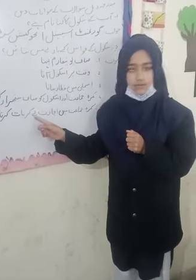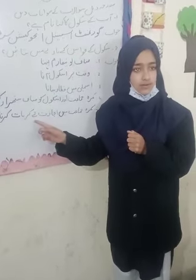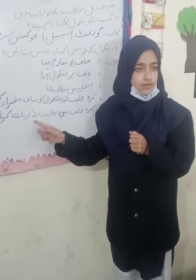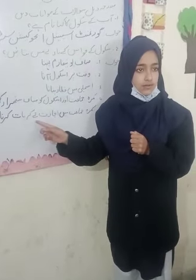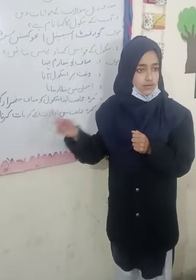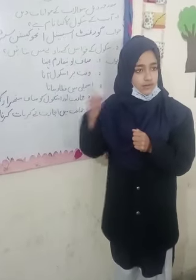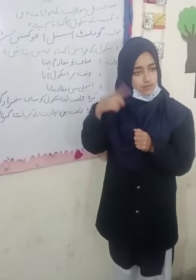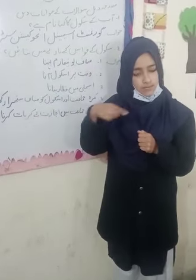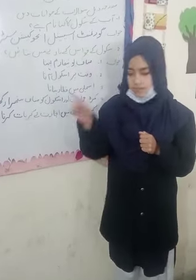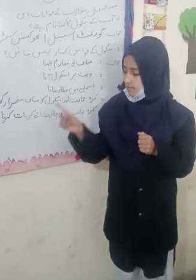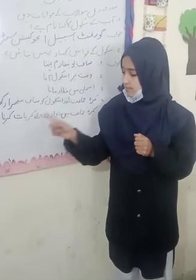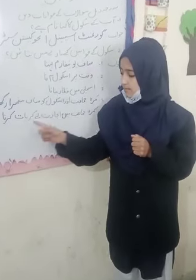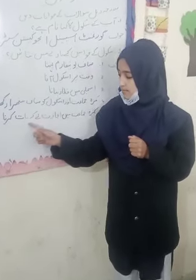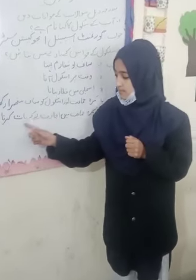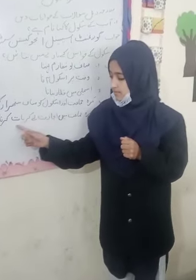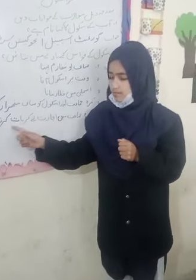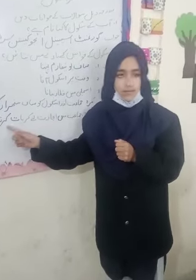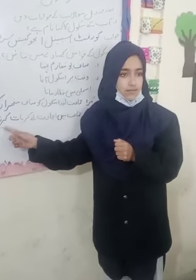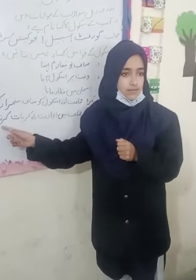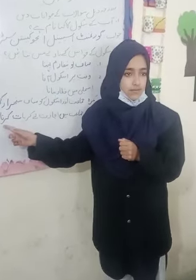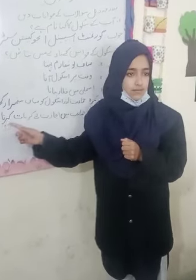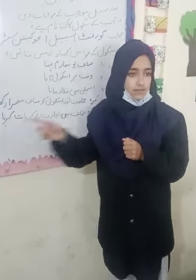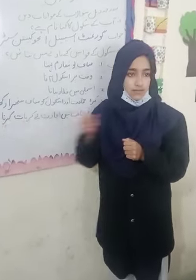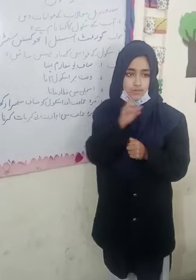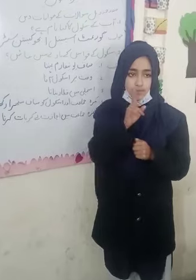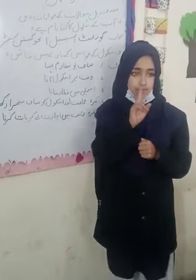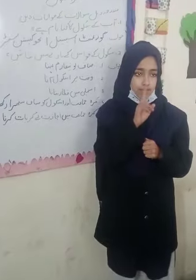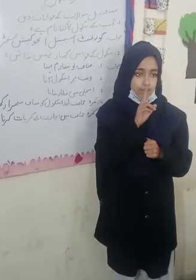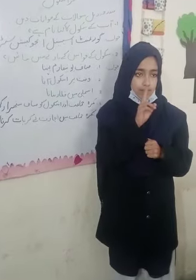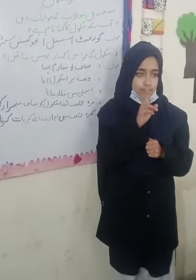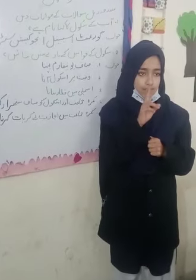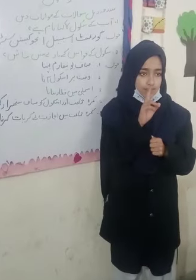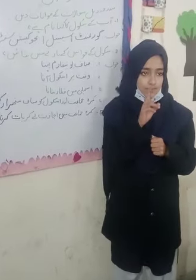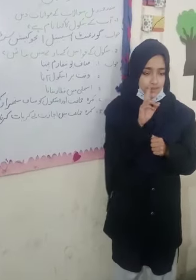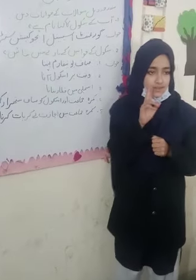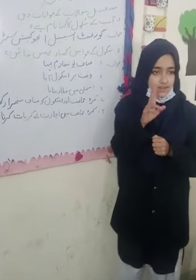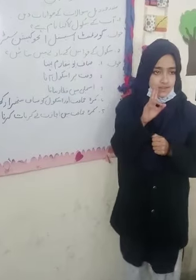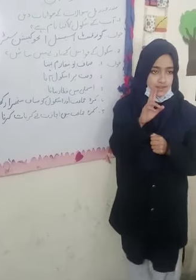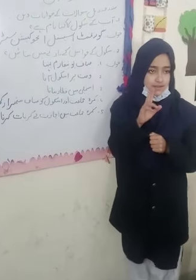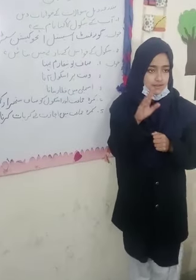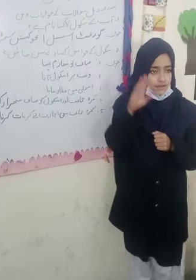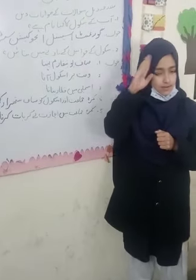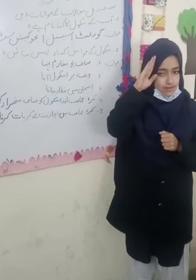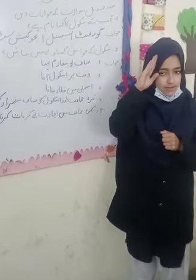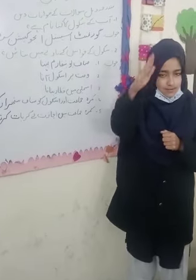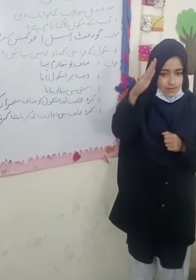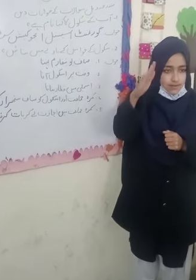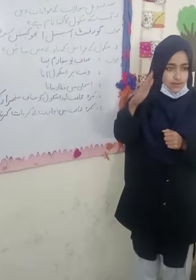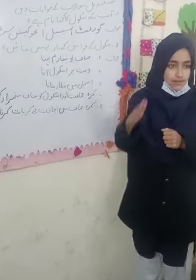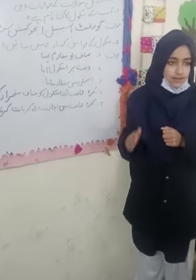ले कर बात करना।